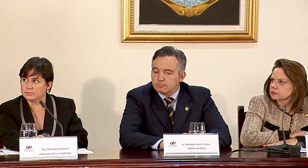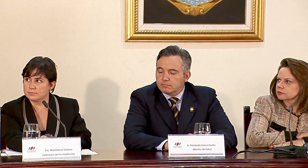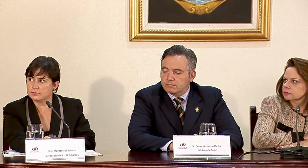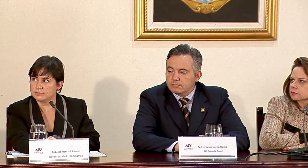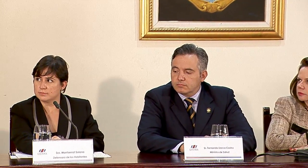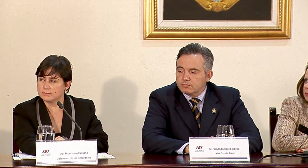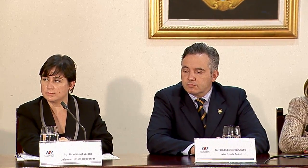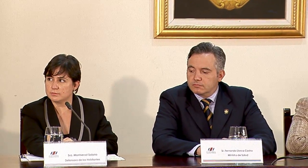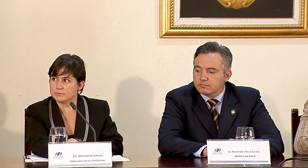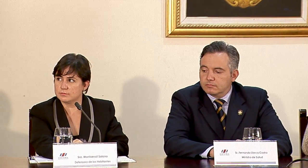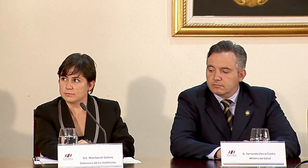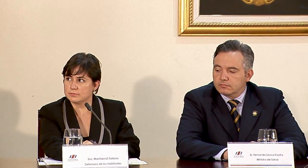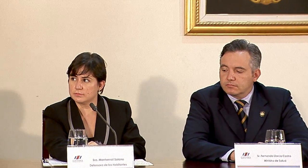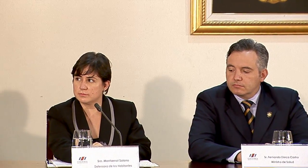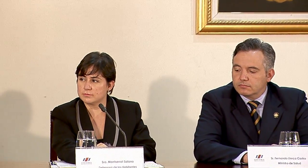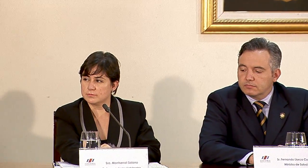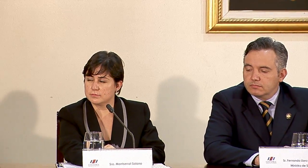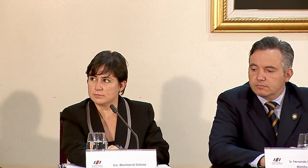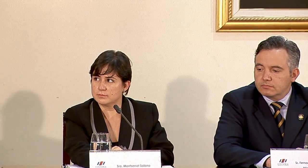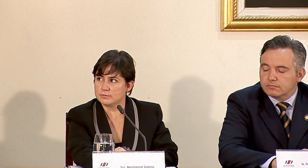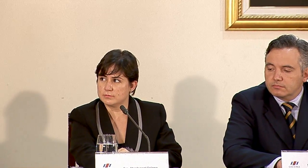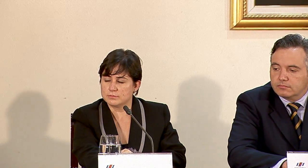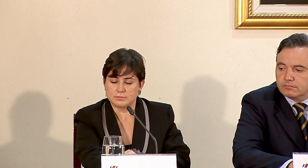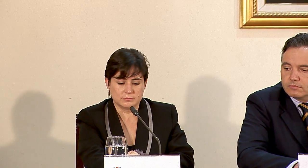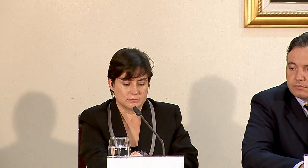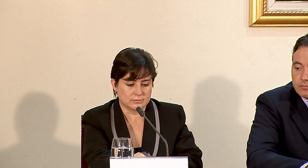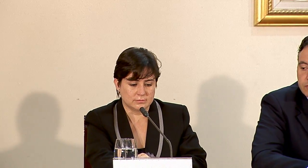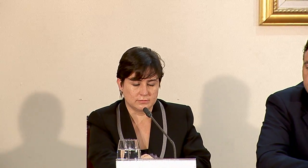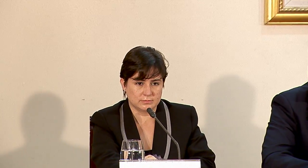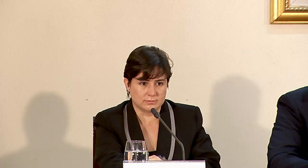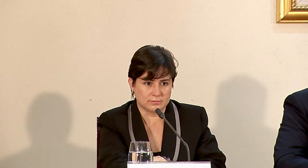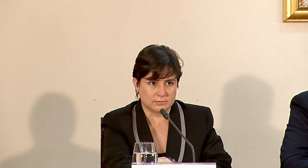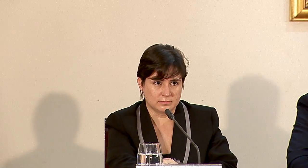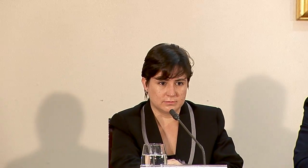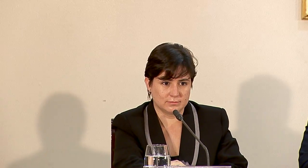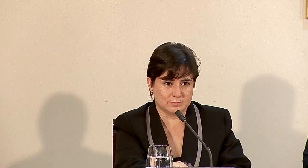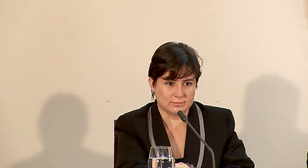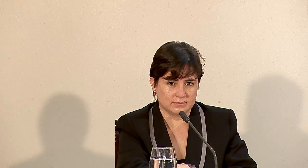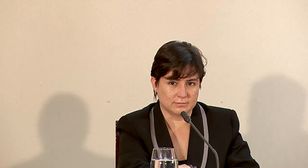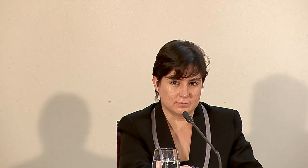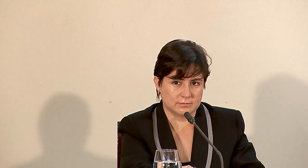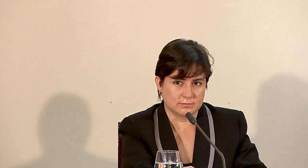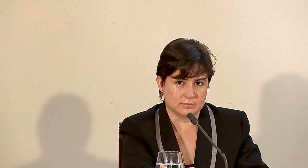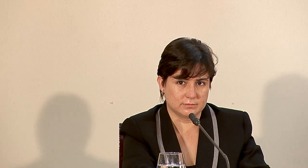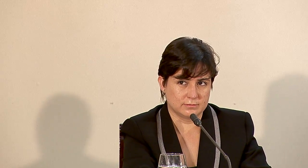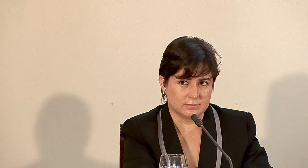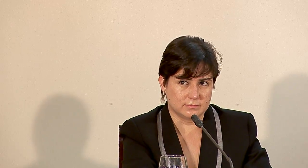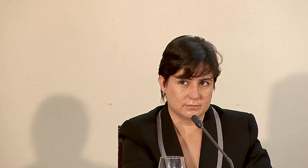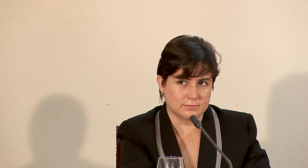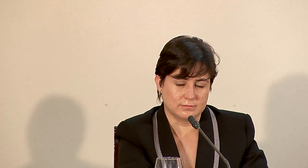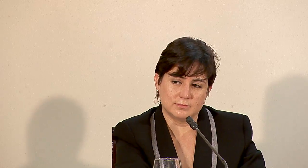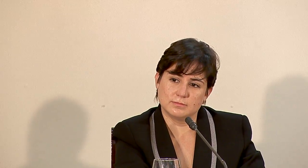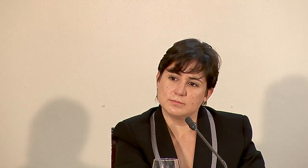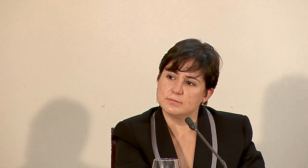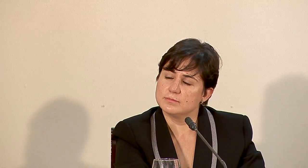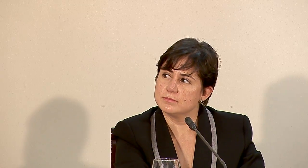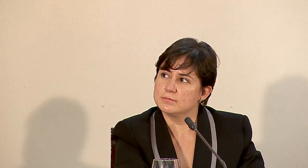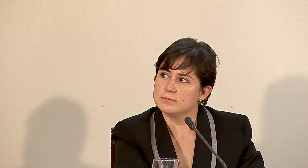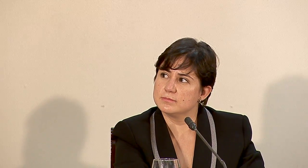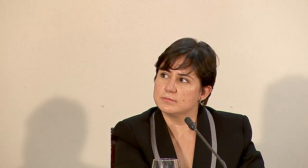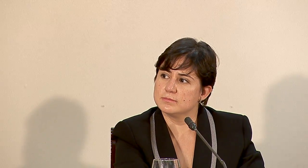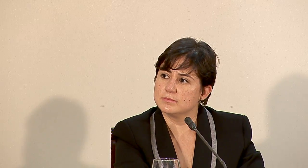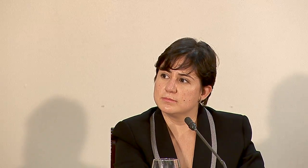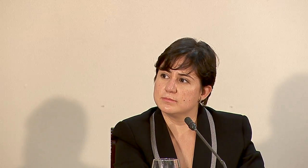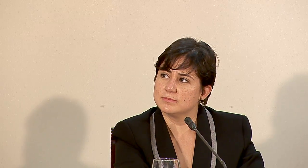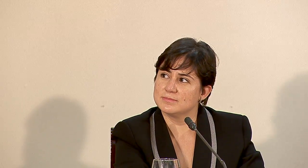Defensoría en este programa para el cumplimiento de estas acciones que deben acatar las